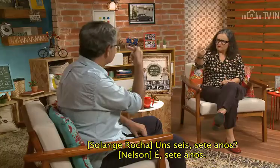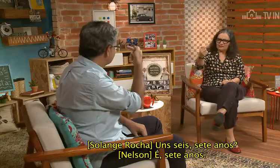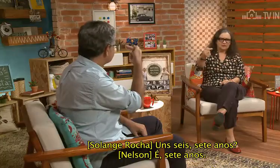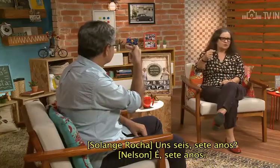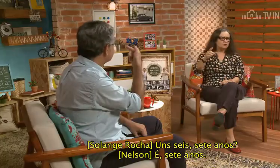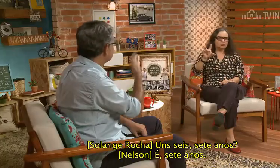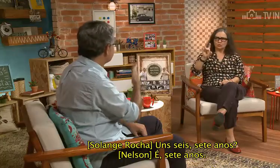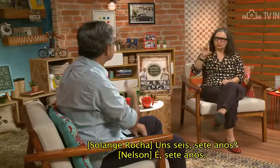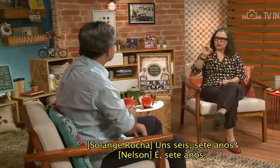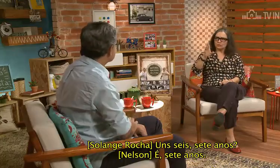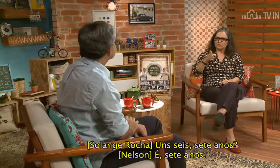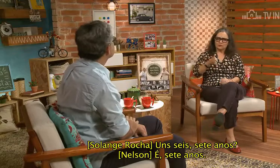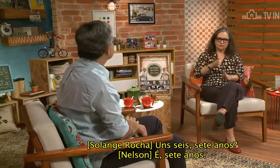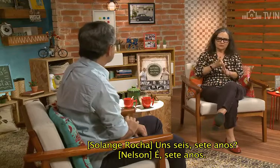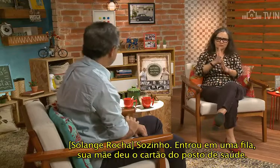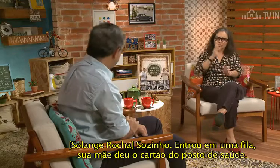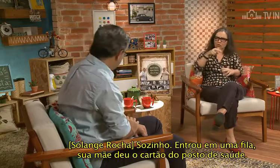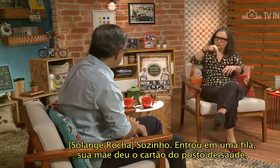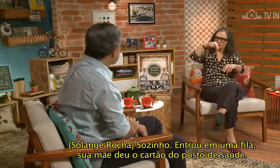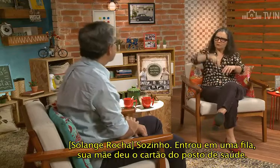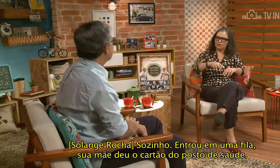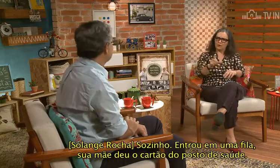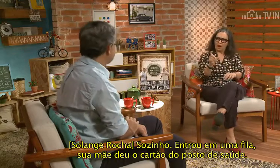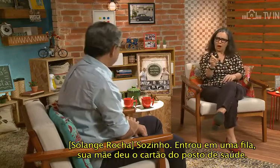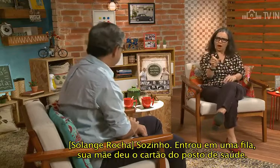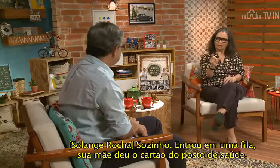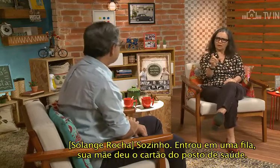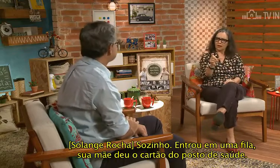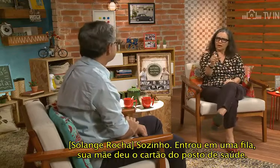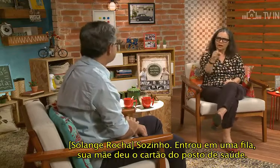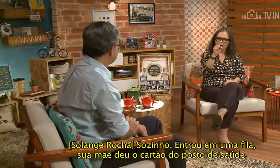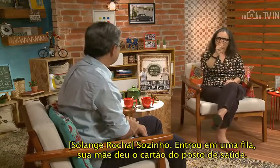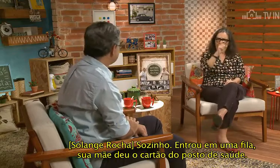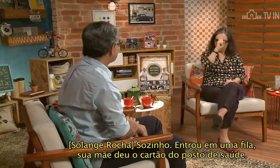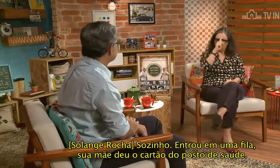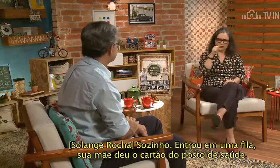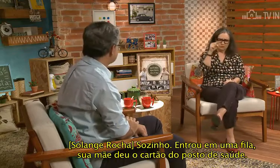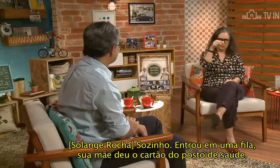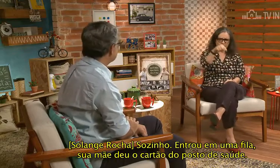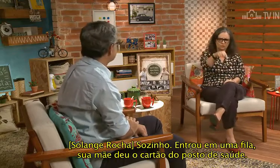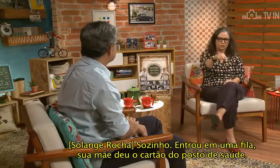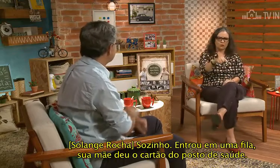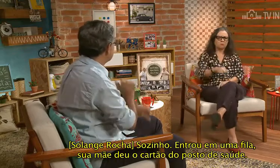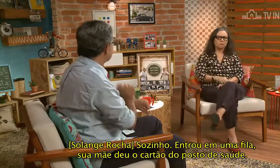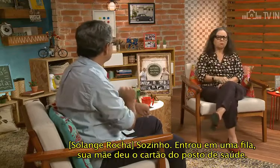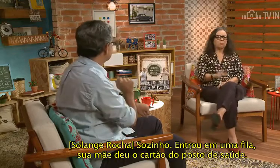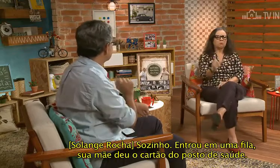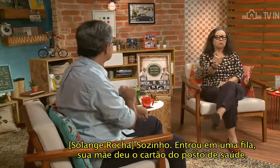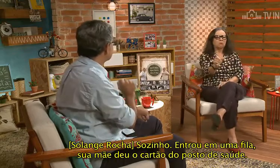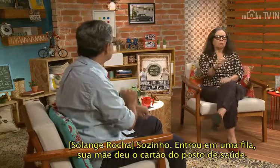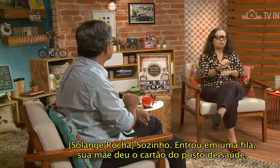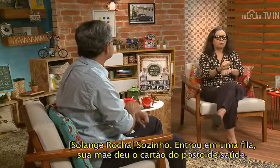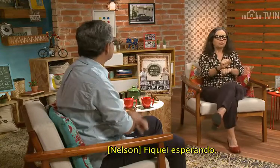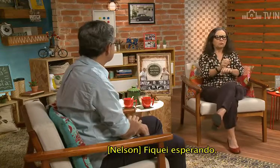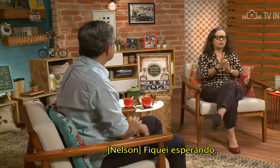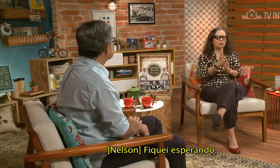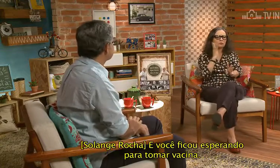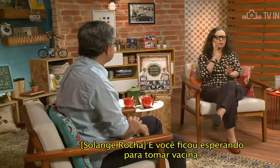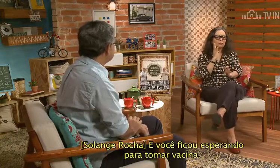seis, sete anos. É, sete anos. Sozinho, entrou numa fila. Sua mãe deu um cartão do posto de saúde e você ficou esperando